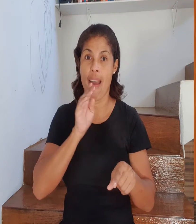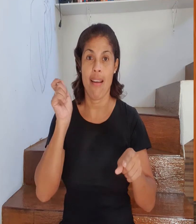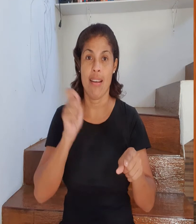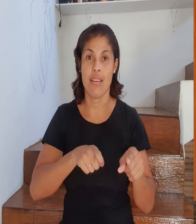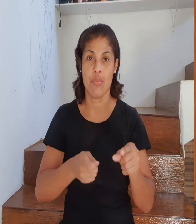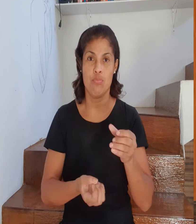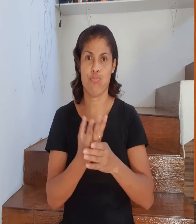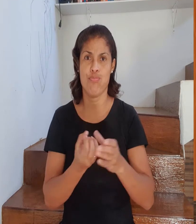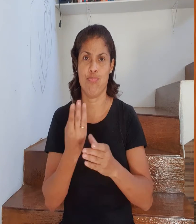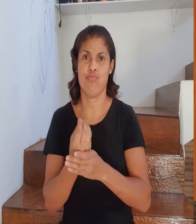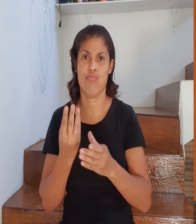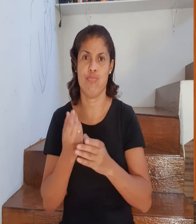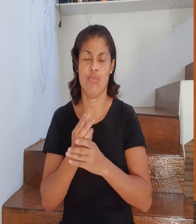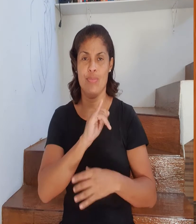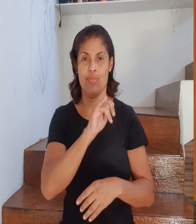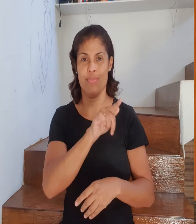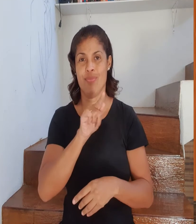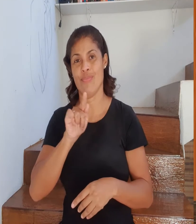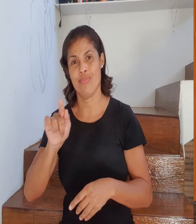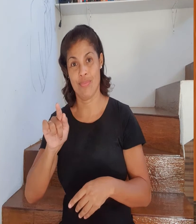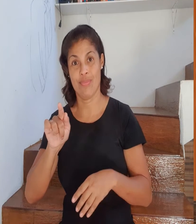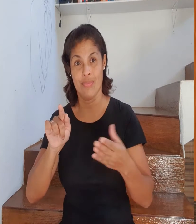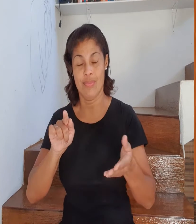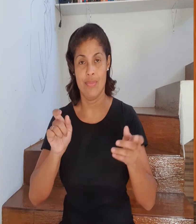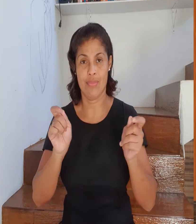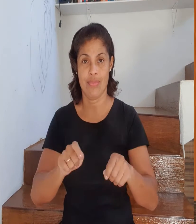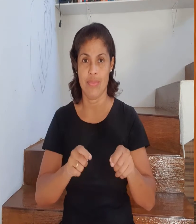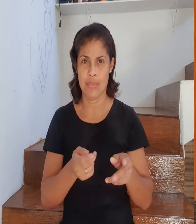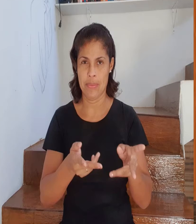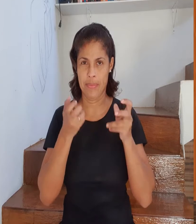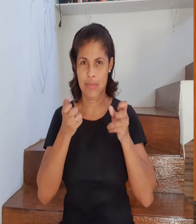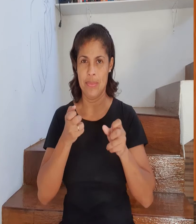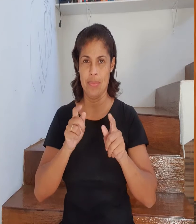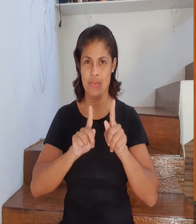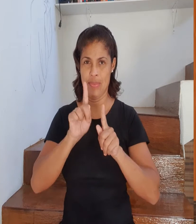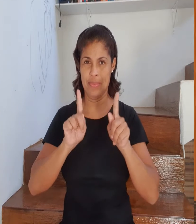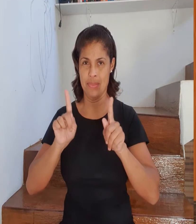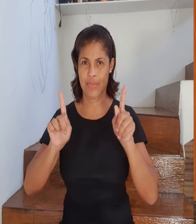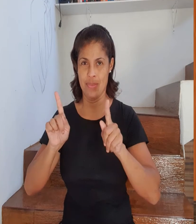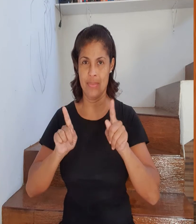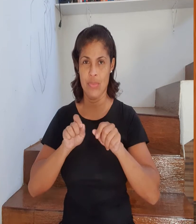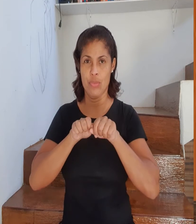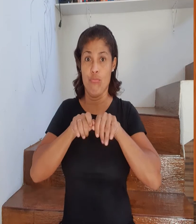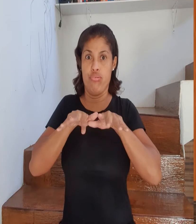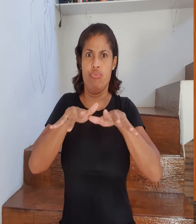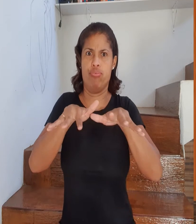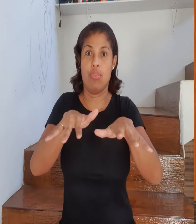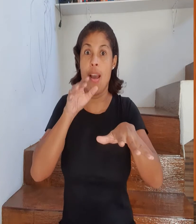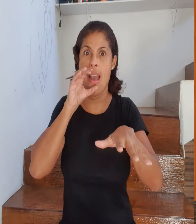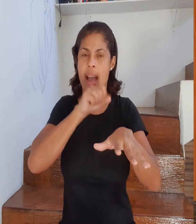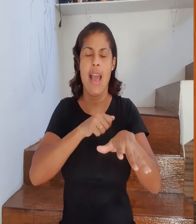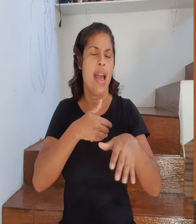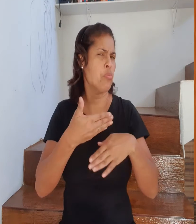produzem rapidamente grande quantidade de IgG. E como podemos observar no gráfico, a secreção de